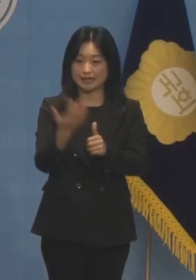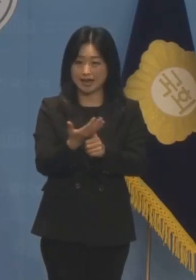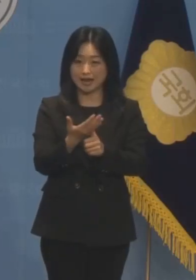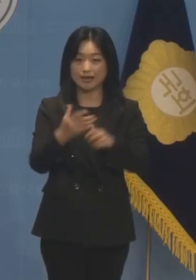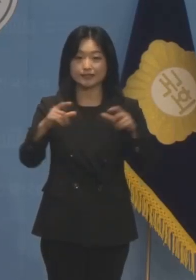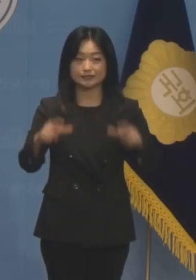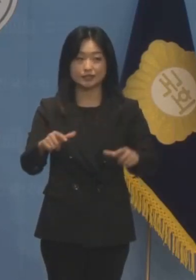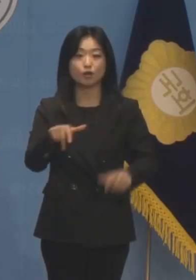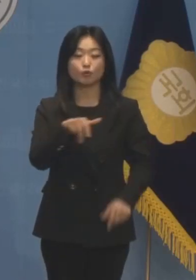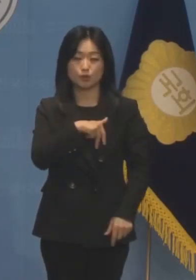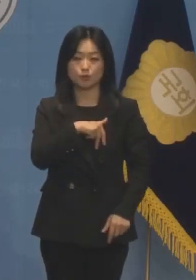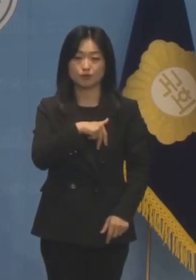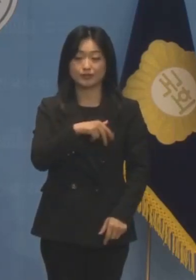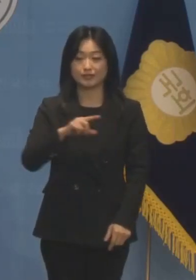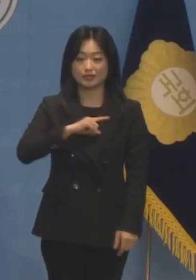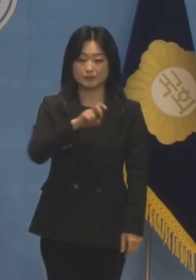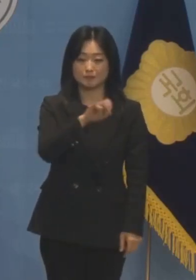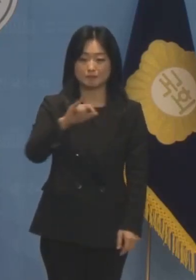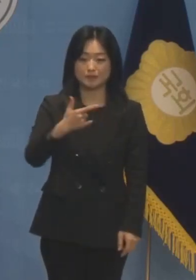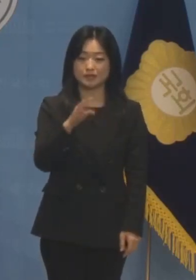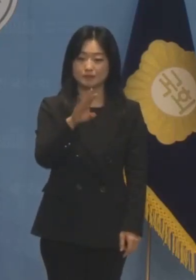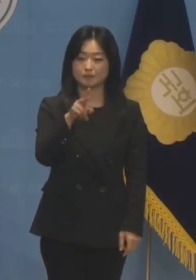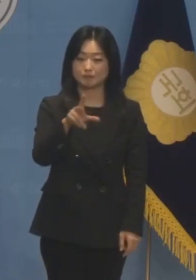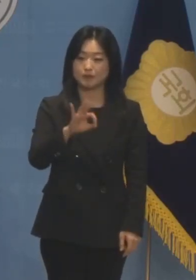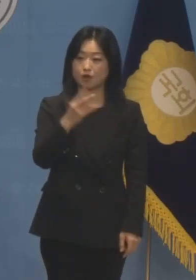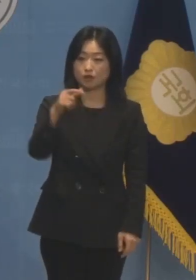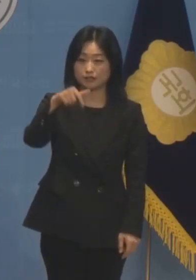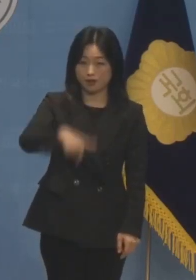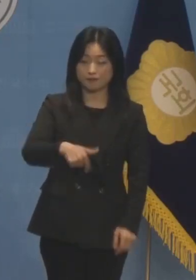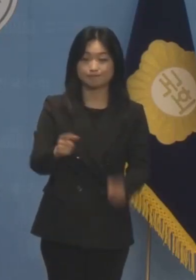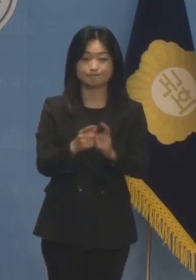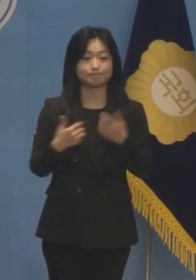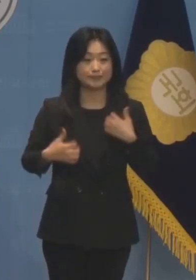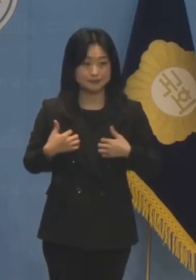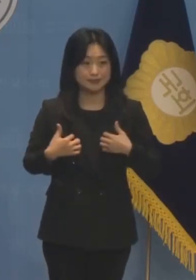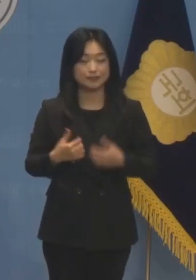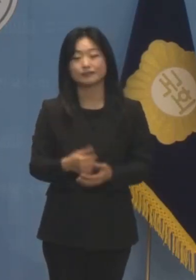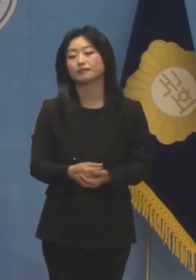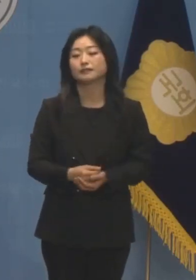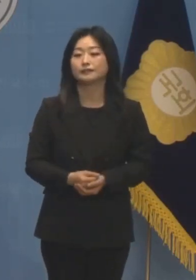갑 국회의원 민병덕입니다. 반갑습니다. 읽겠습니다.